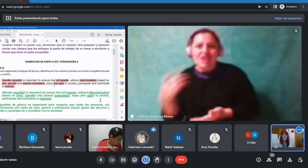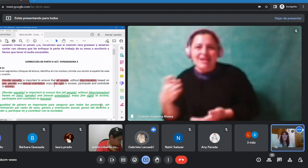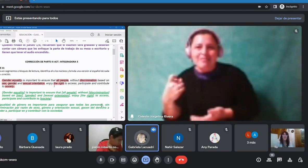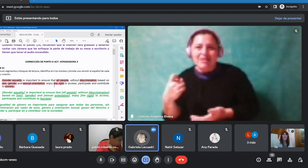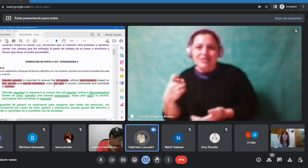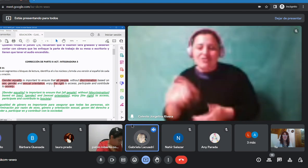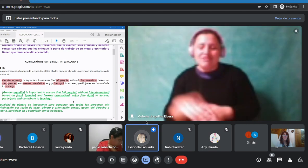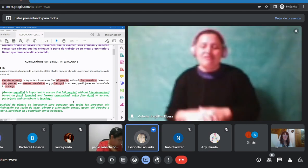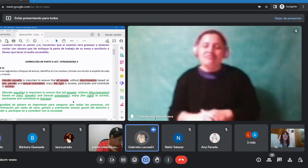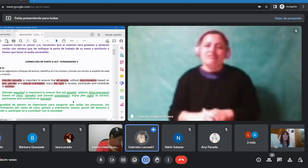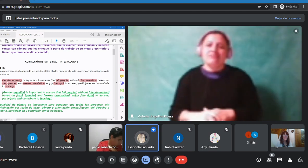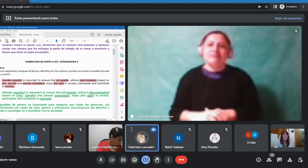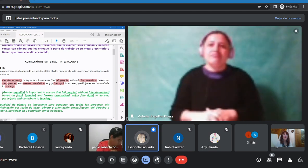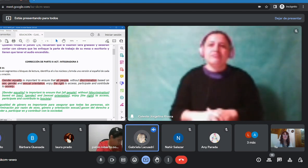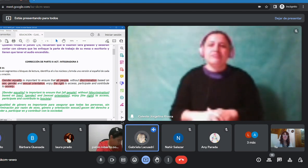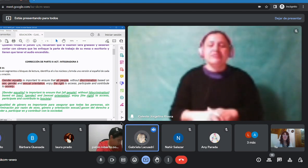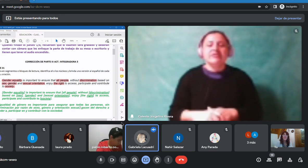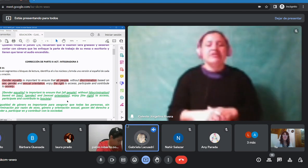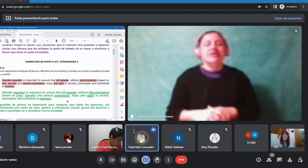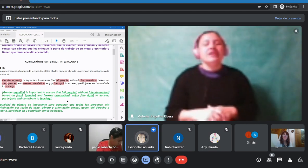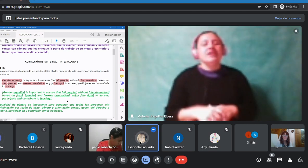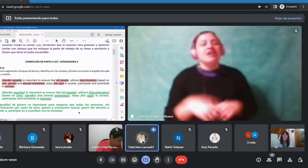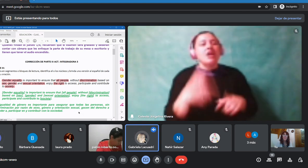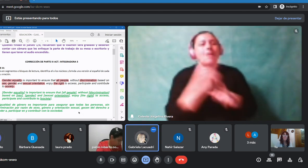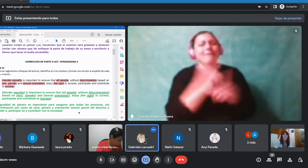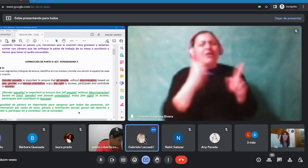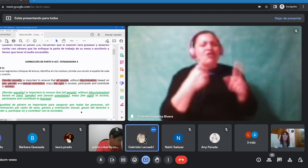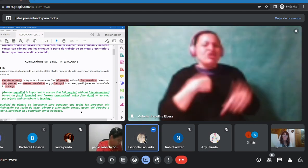Profe, yo tengo una duda en esta frase.